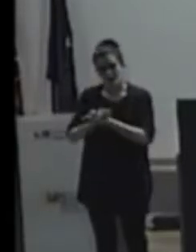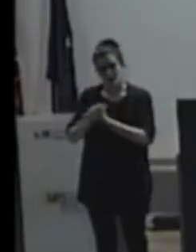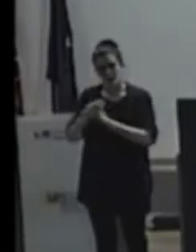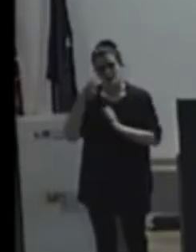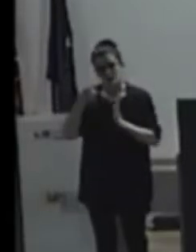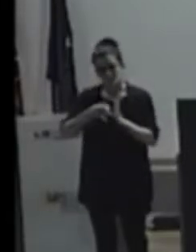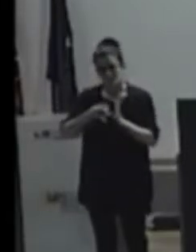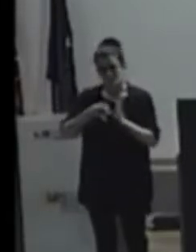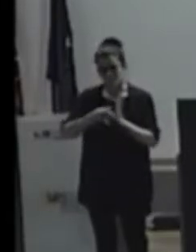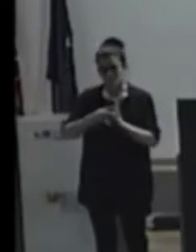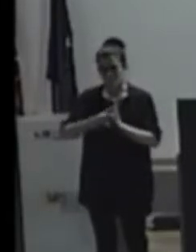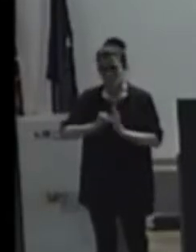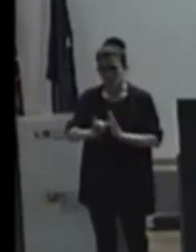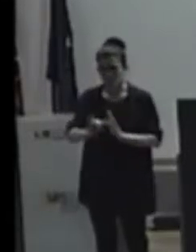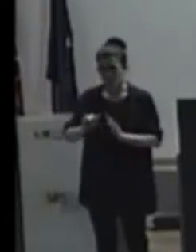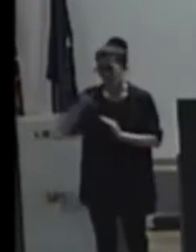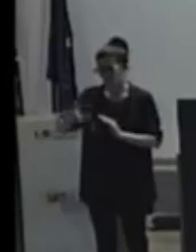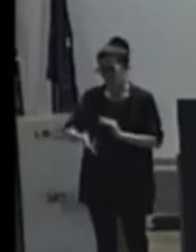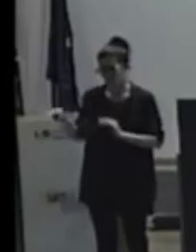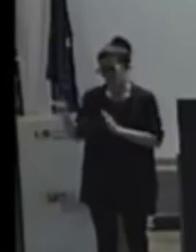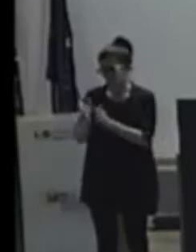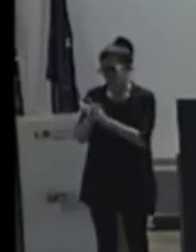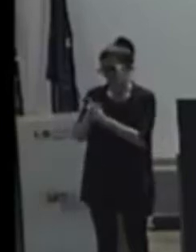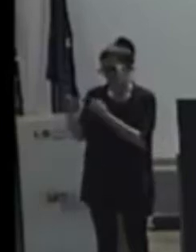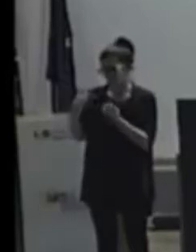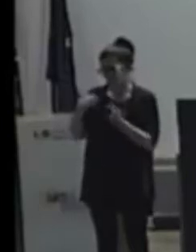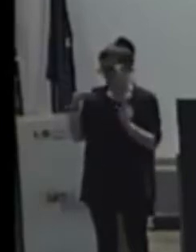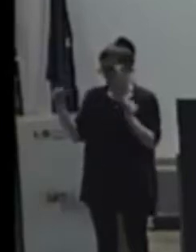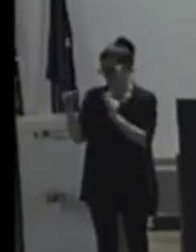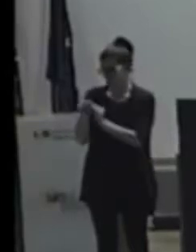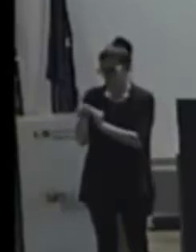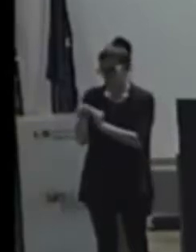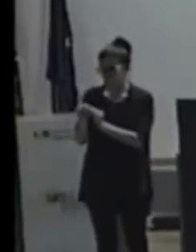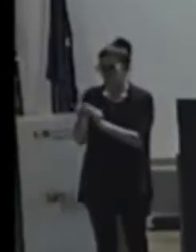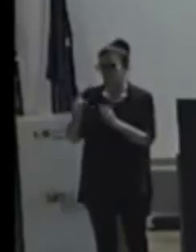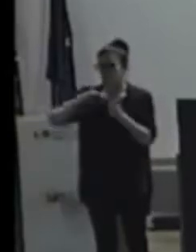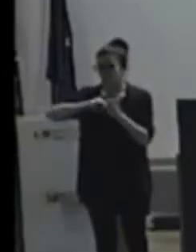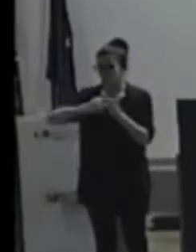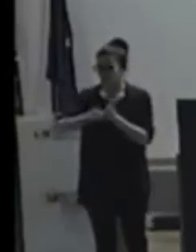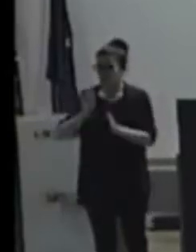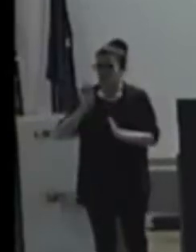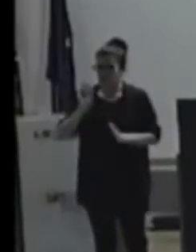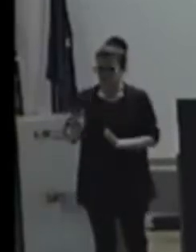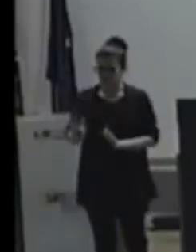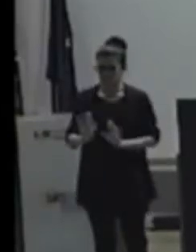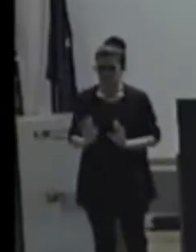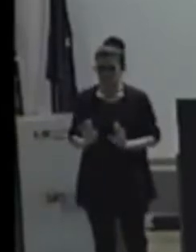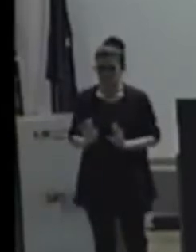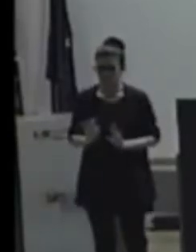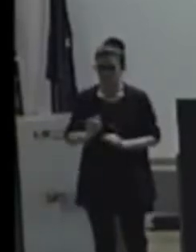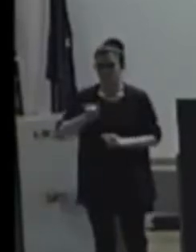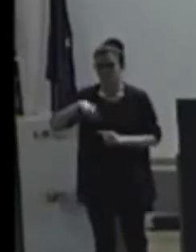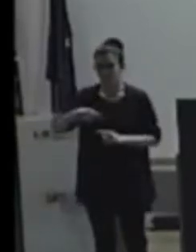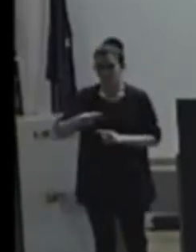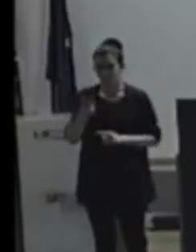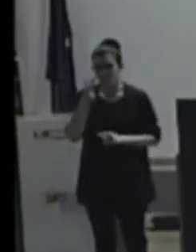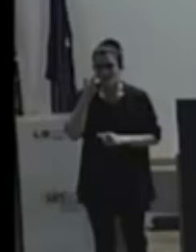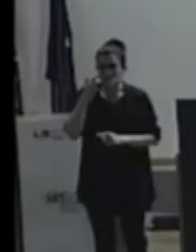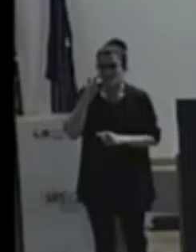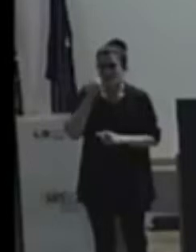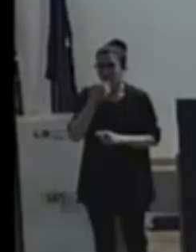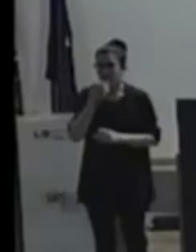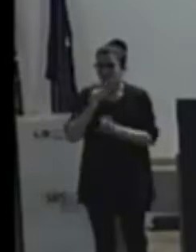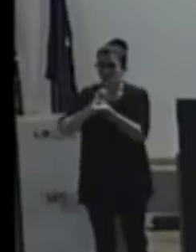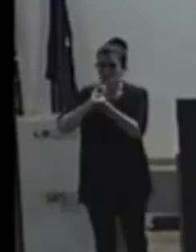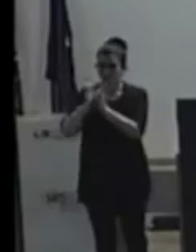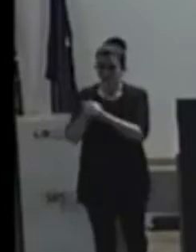tú has explicado perfectamente y que coincido, con lo cual es cierto, pero tecnología sí, lo que habrá que ver es cuando surge un cambio cualitativo